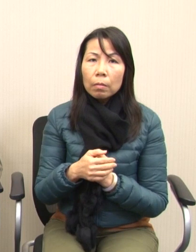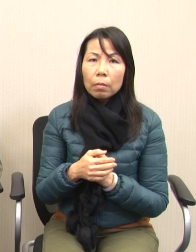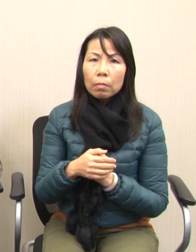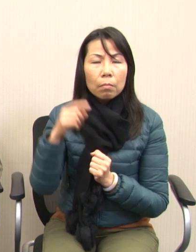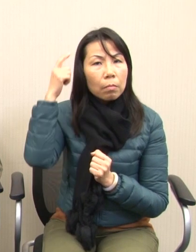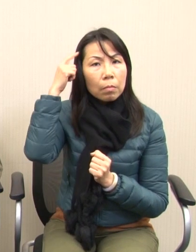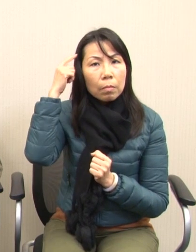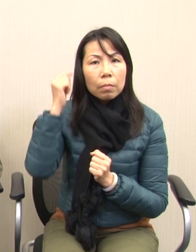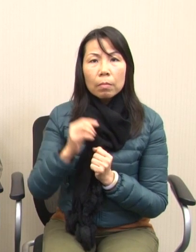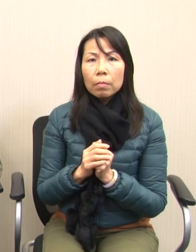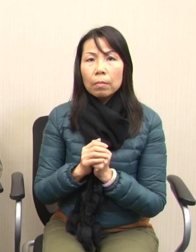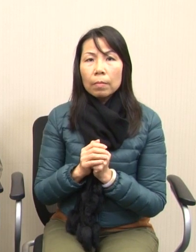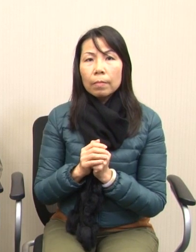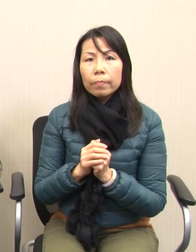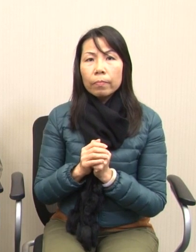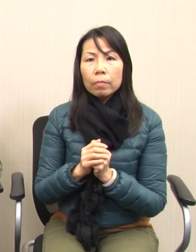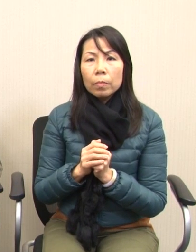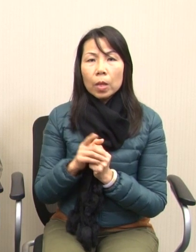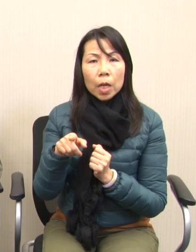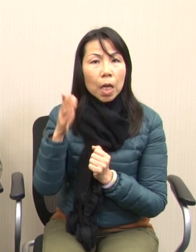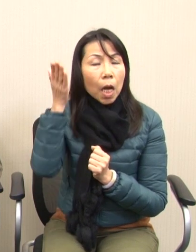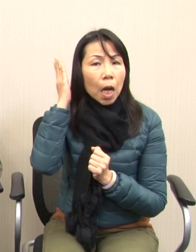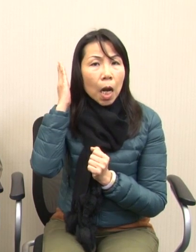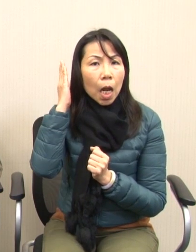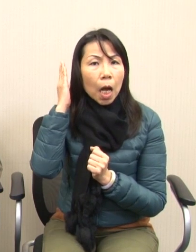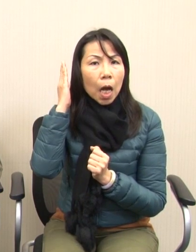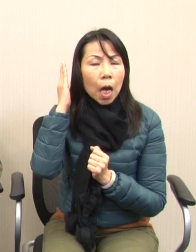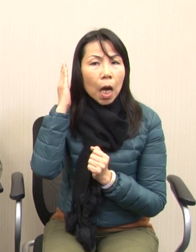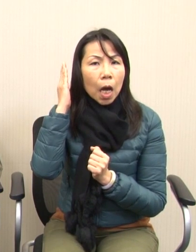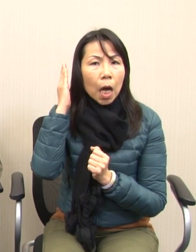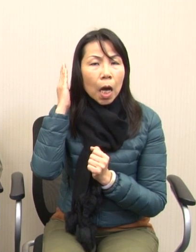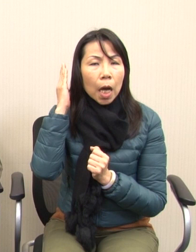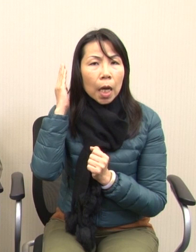嘢，佢係背負住由阿戴耀